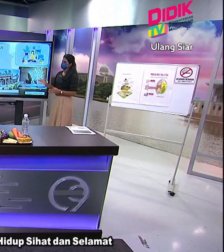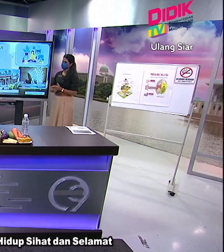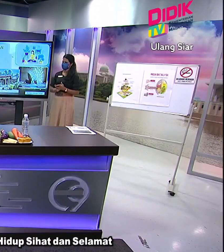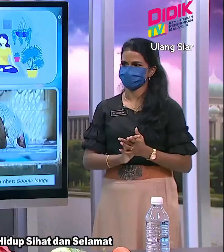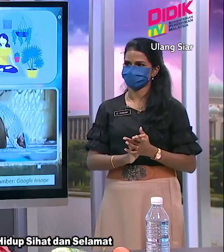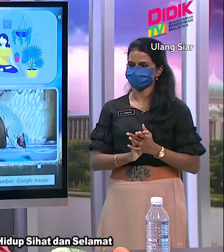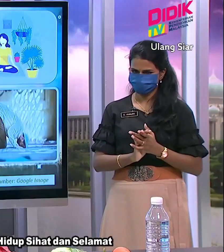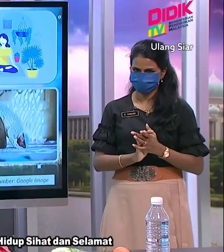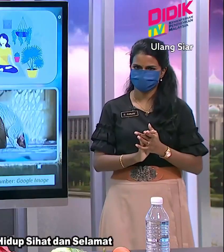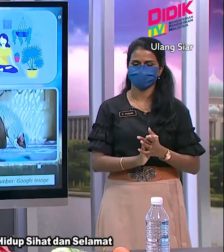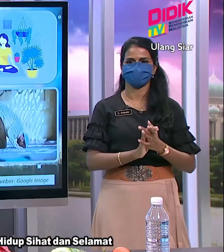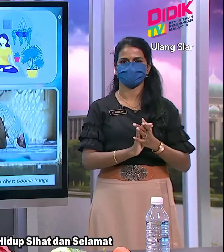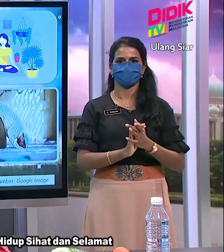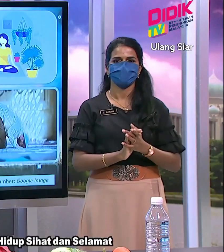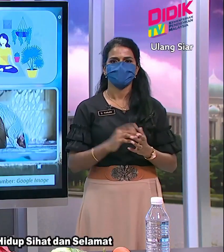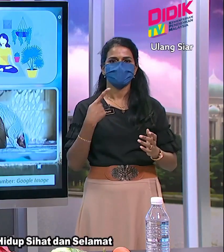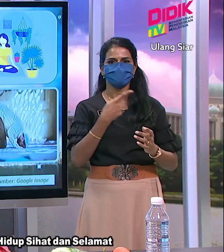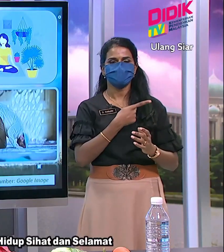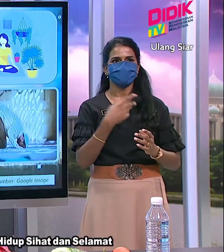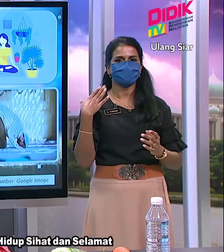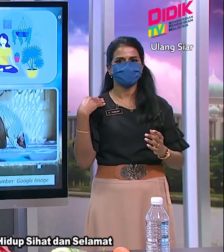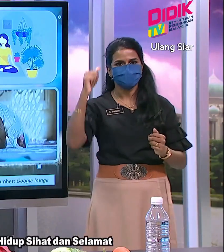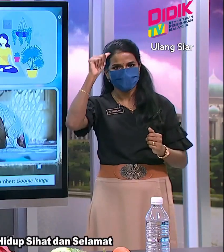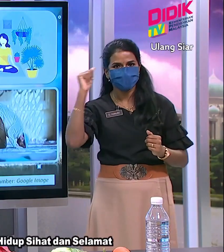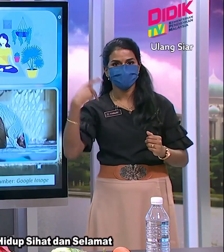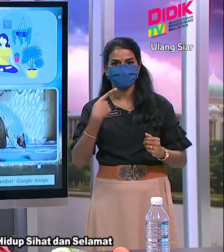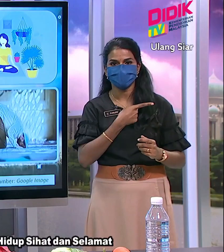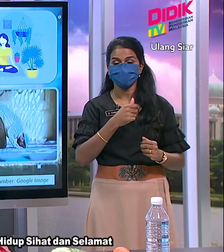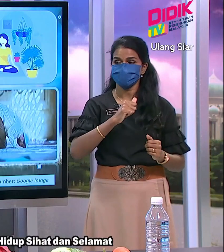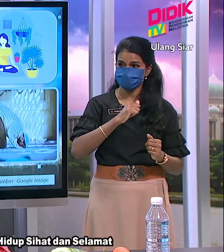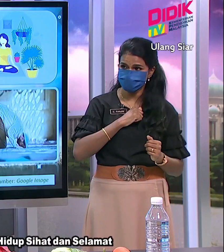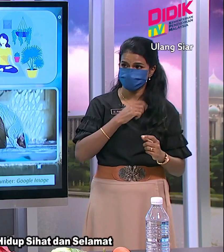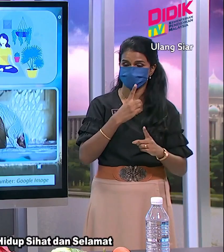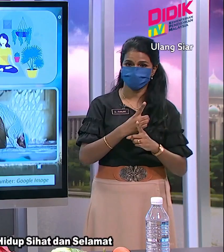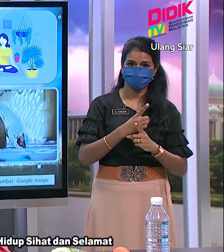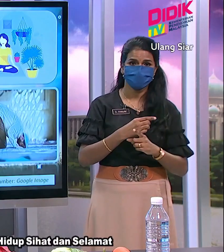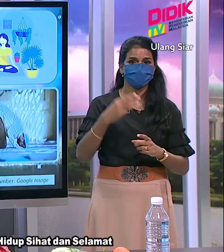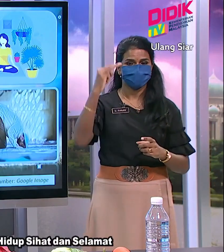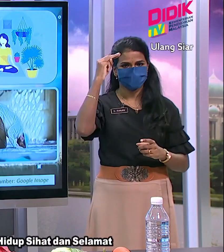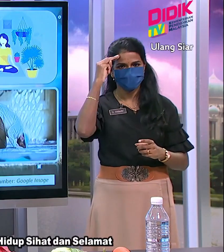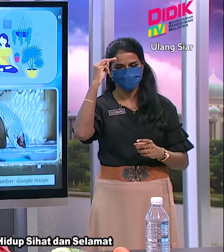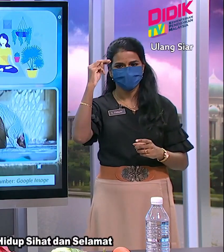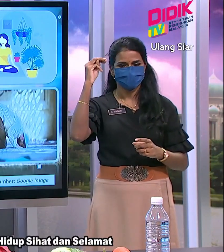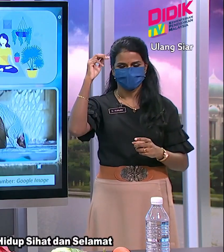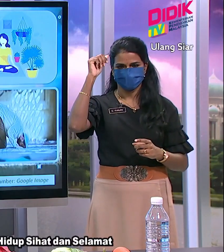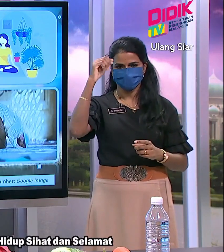seterusnya. Wow. Kita ada agama kita sendiri. Betul? Melayu,